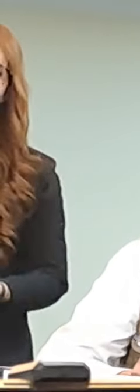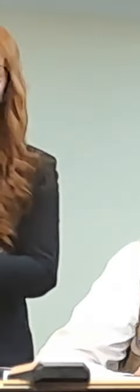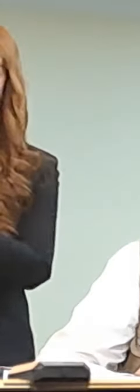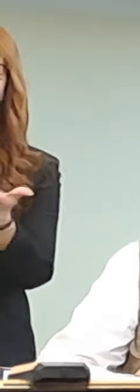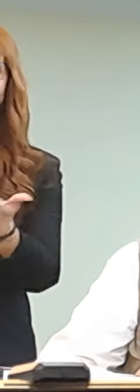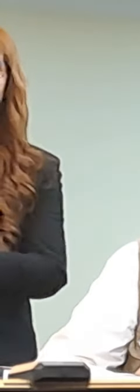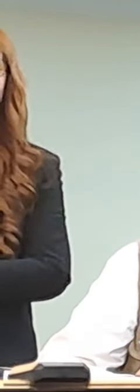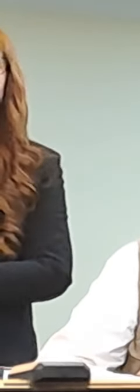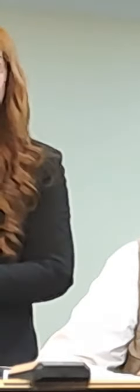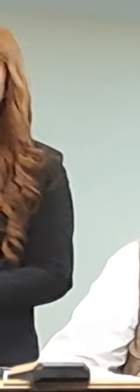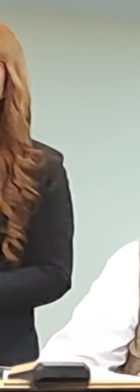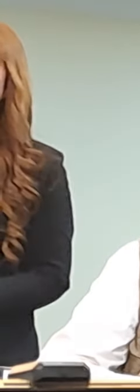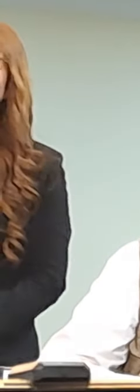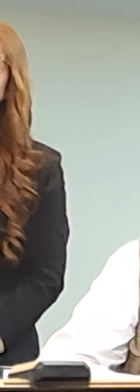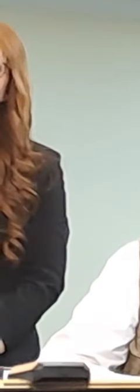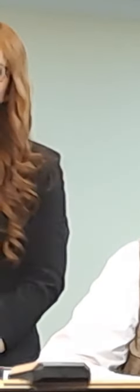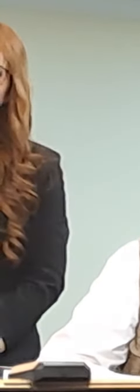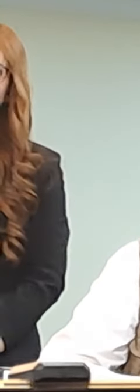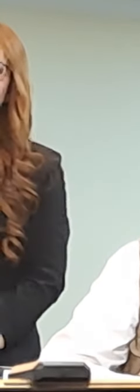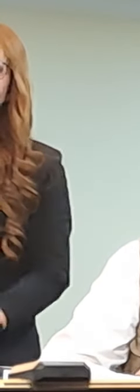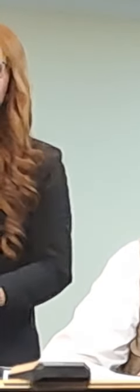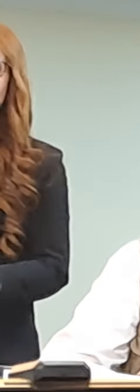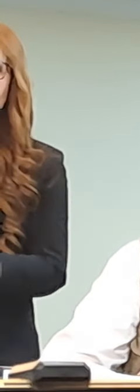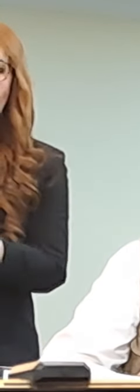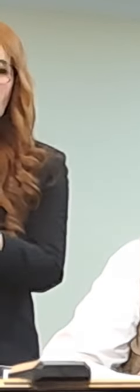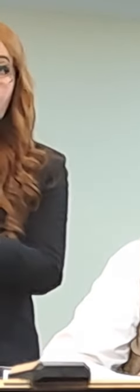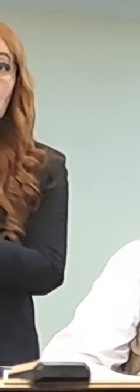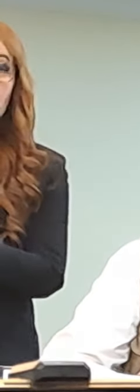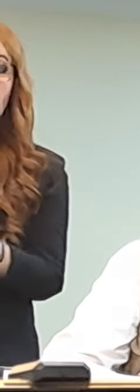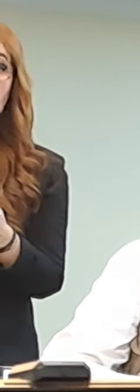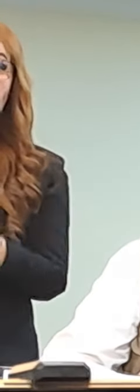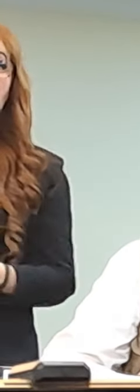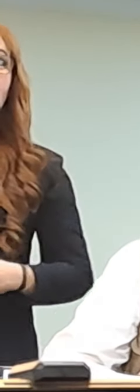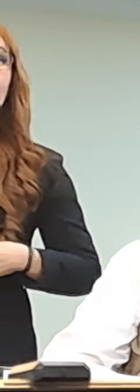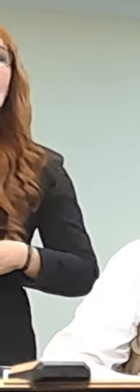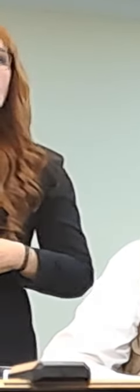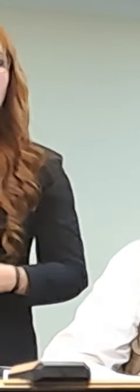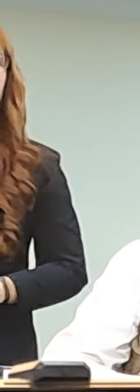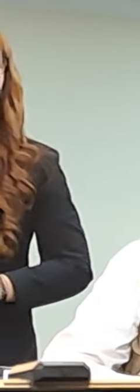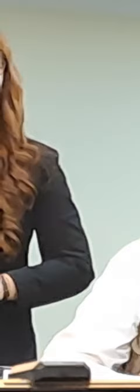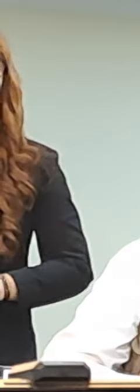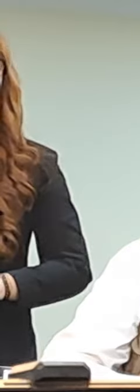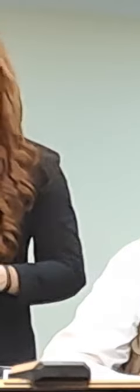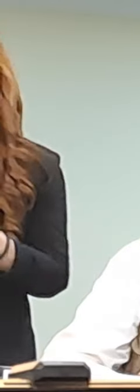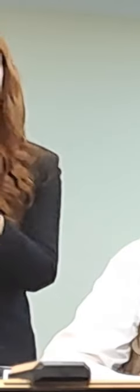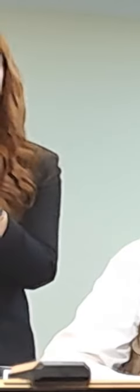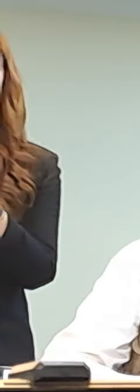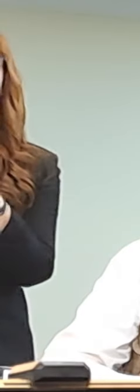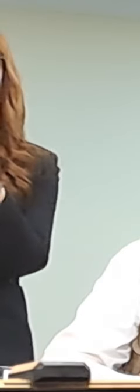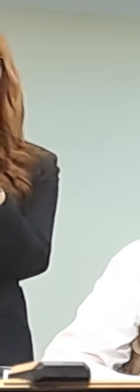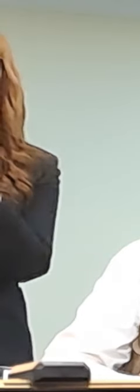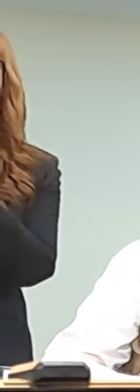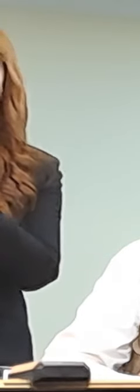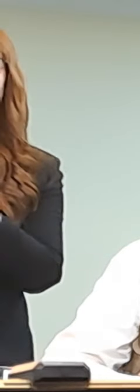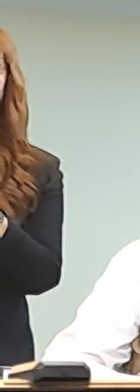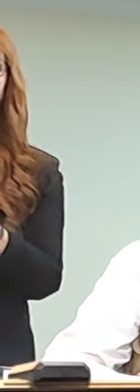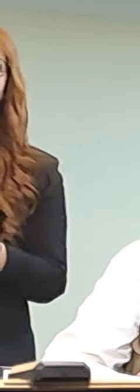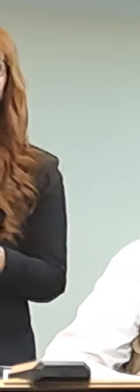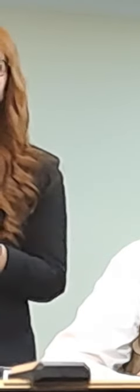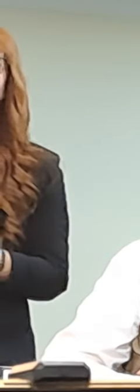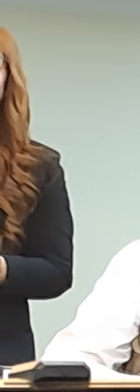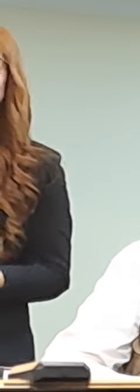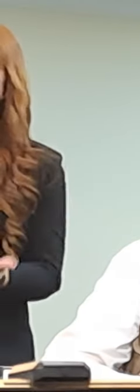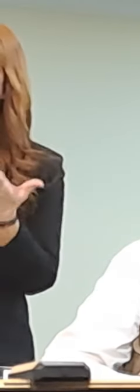sebagiannya sudah mulai membusuk, melunak, terutama kedua parunya sudah mencair, yaitu kami asumsikan mungkin